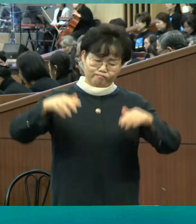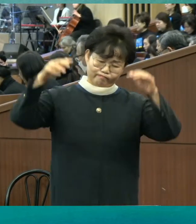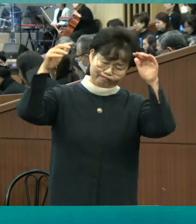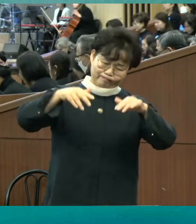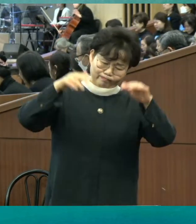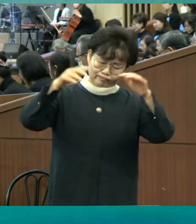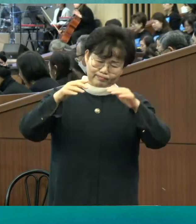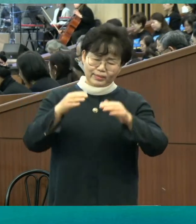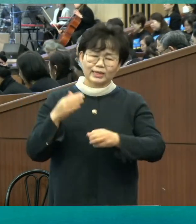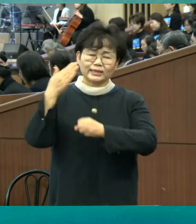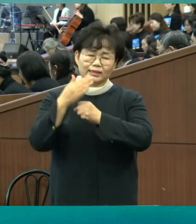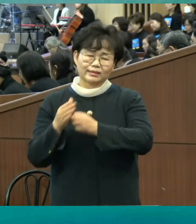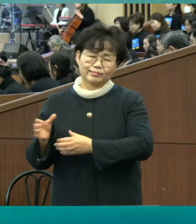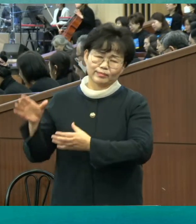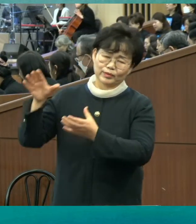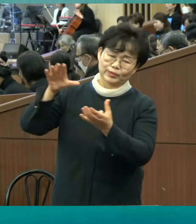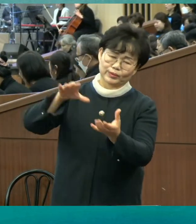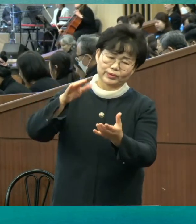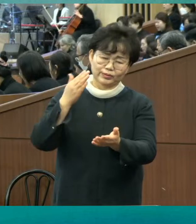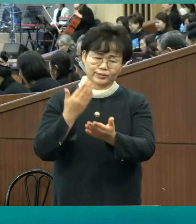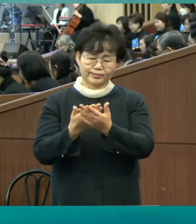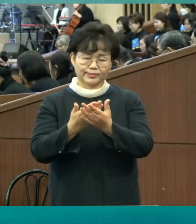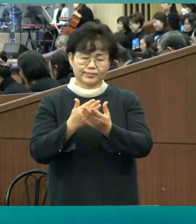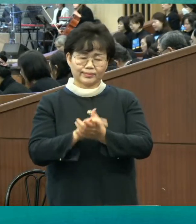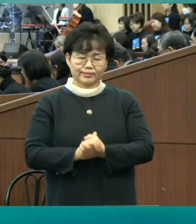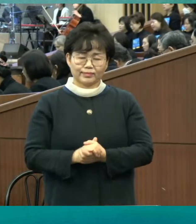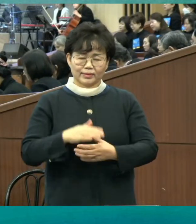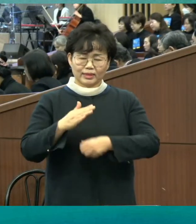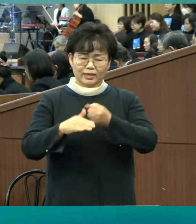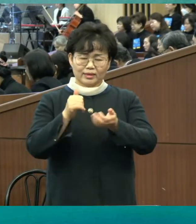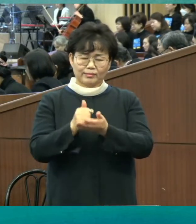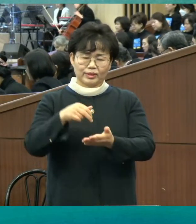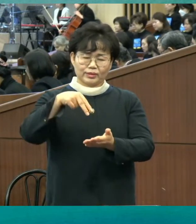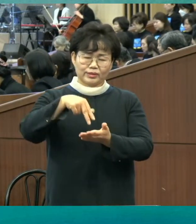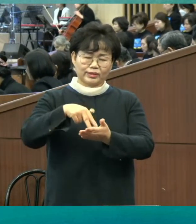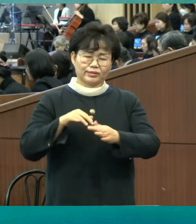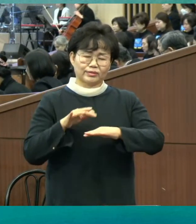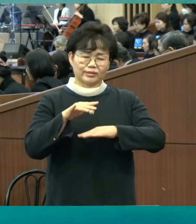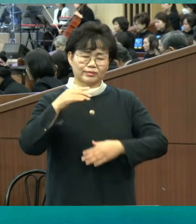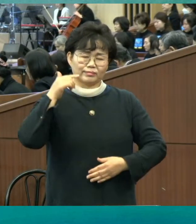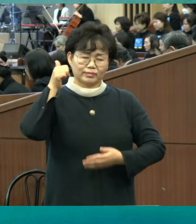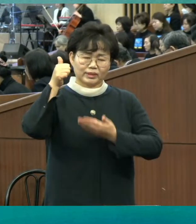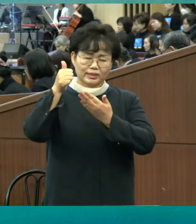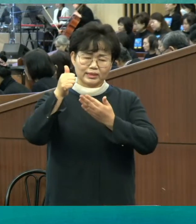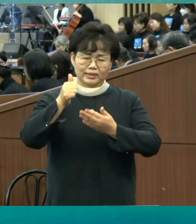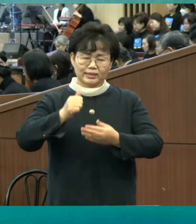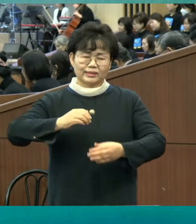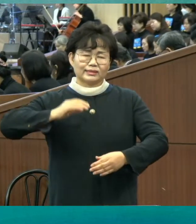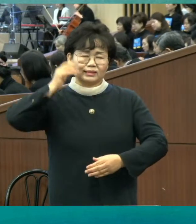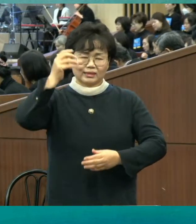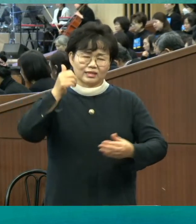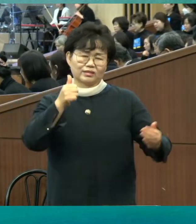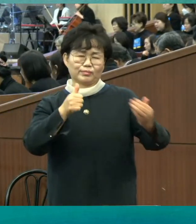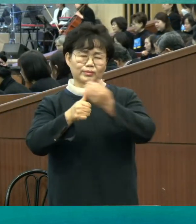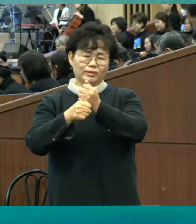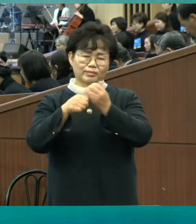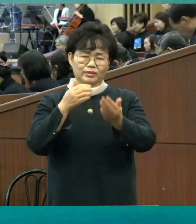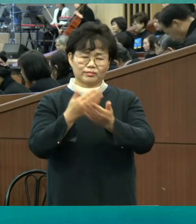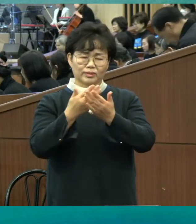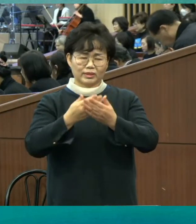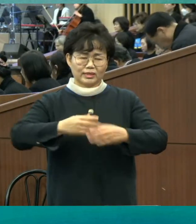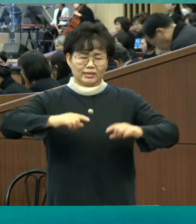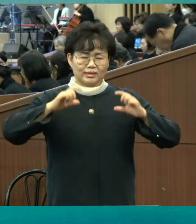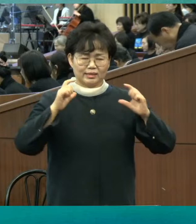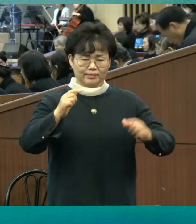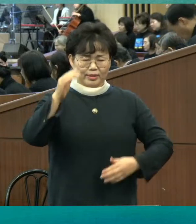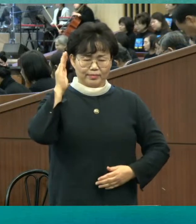가운데 허락하여 주시옵소서. 하나님, 세우신 담임 목사님 주께서 성령이여 붙잡아 주셔서 그 선포되는